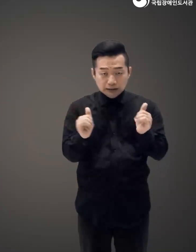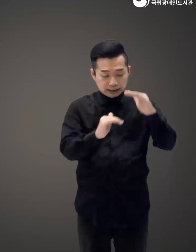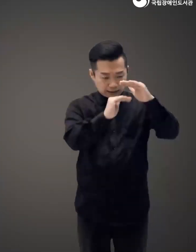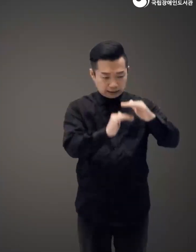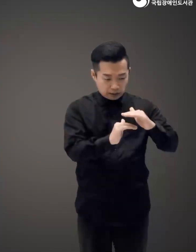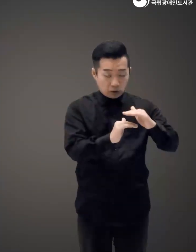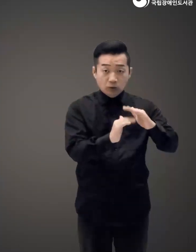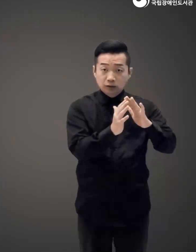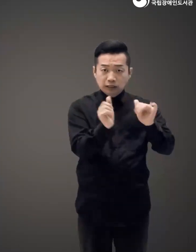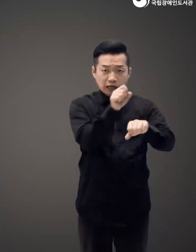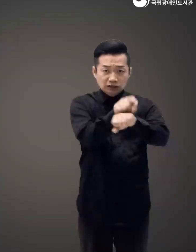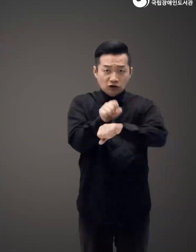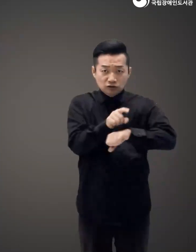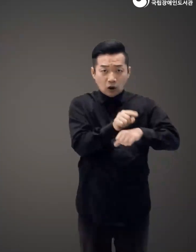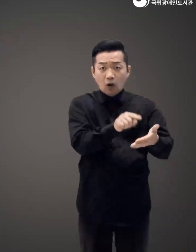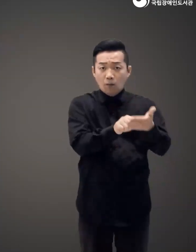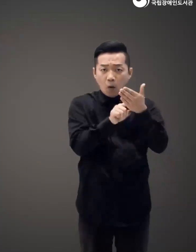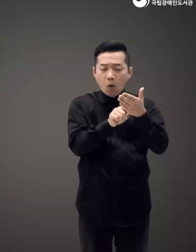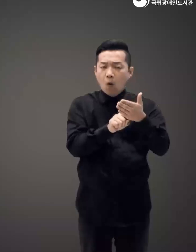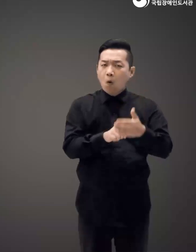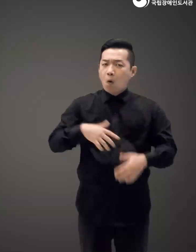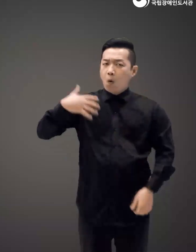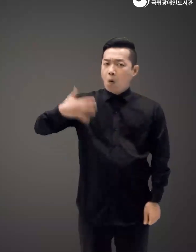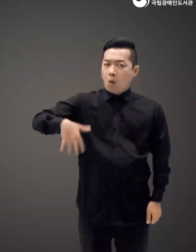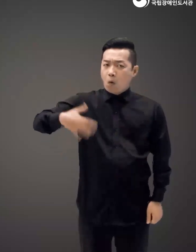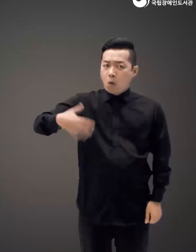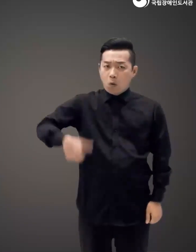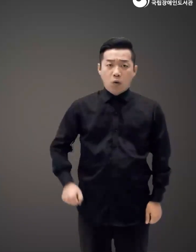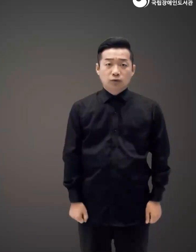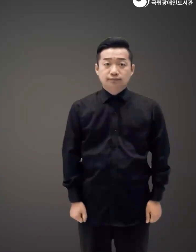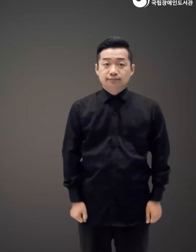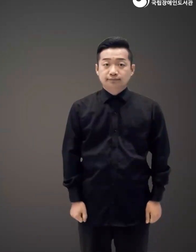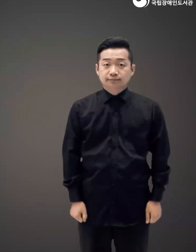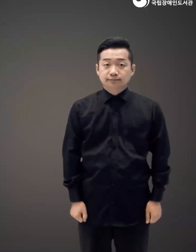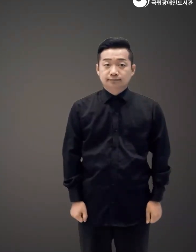인물들의 내면 심리 묘사는 가히 대단한 지경인데요.